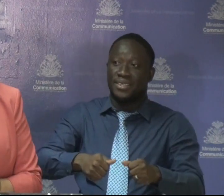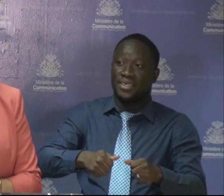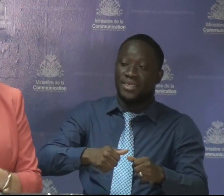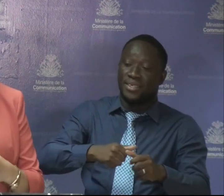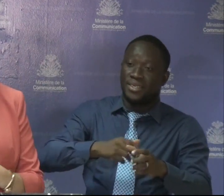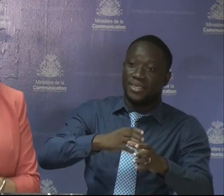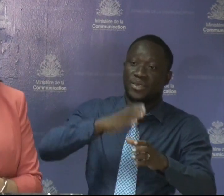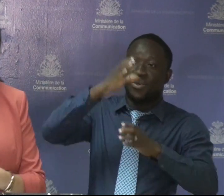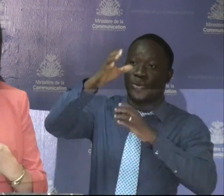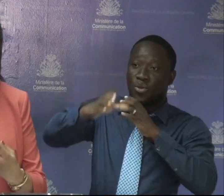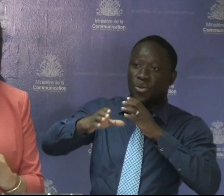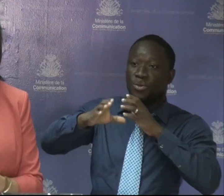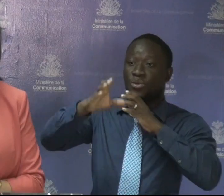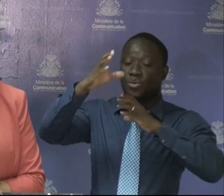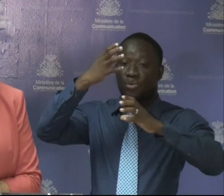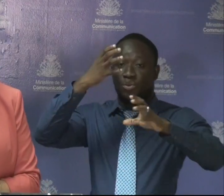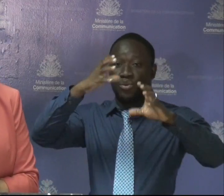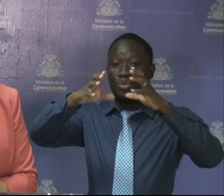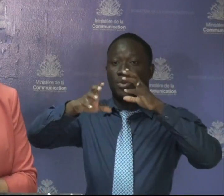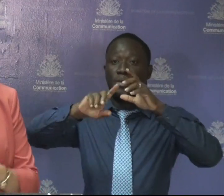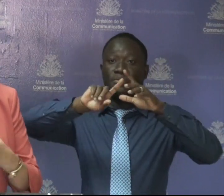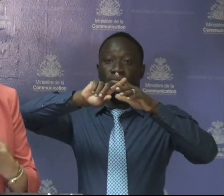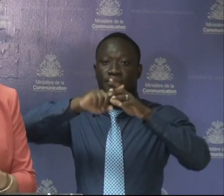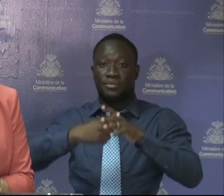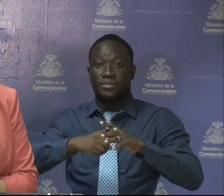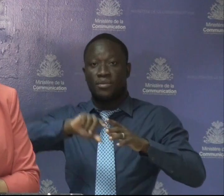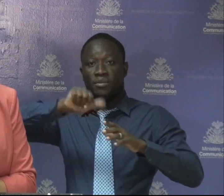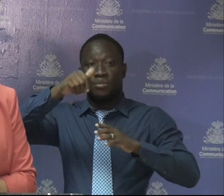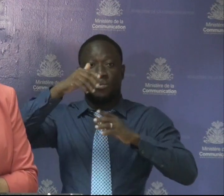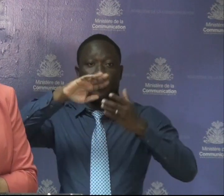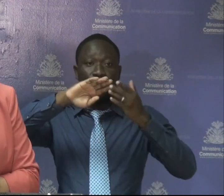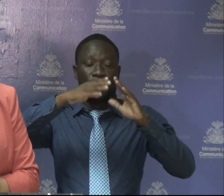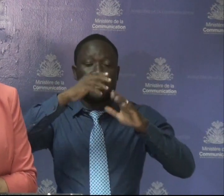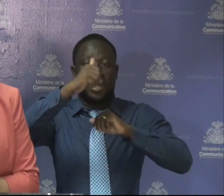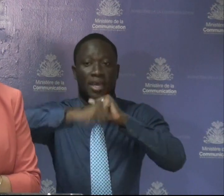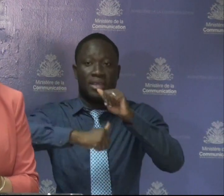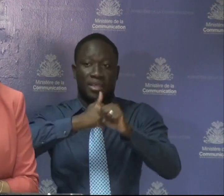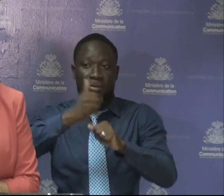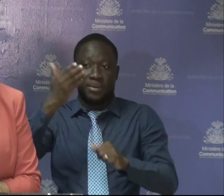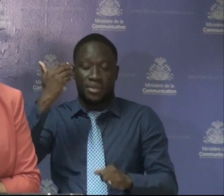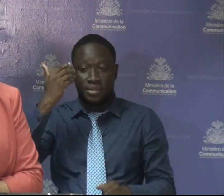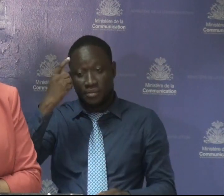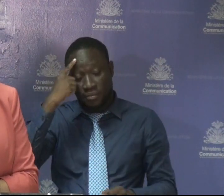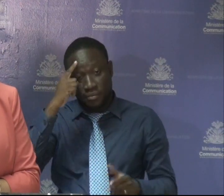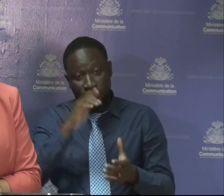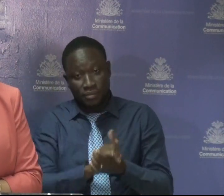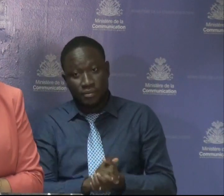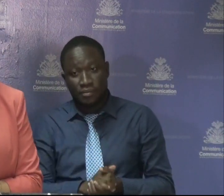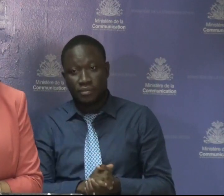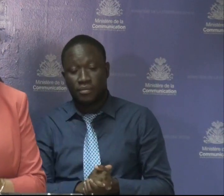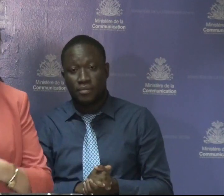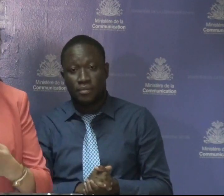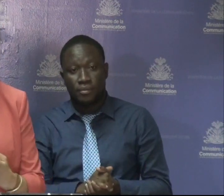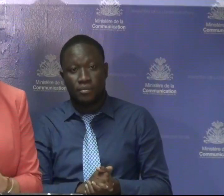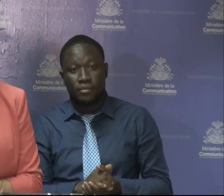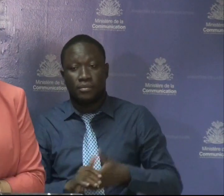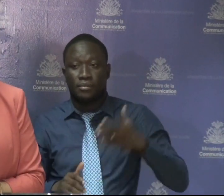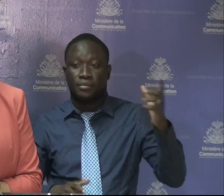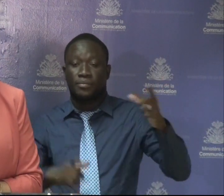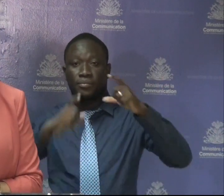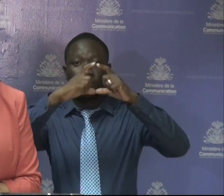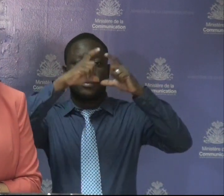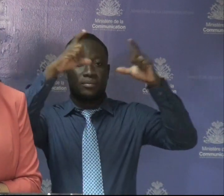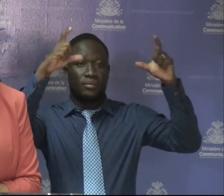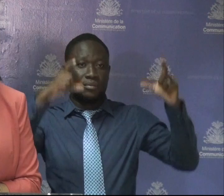tout. Concours ouvert pour l'autre ville capable de gagner prime dans tout. L'année dernière, je ne sais pas si nous sommes tous ça. L'année dernière, nous avons une plaque